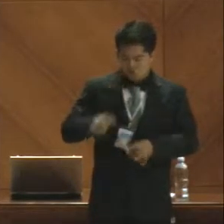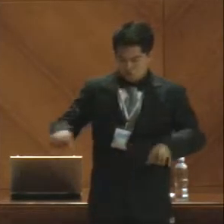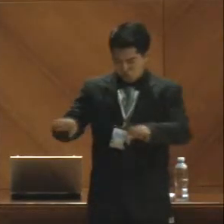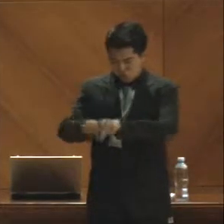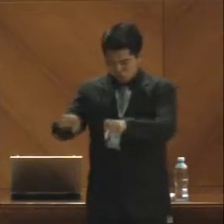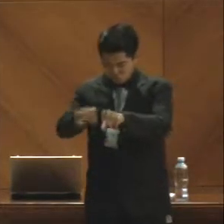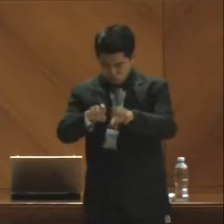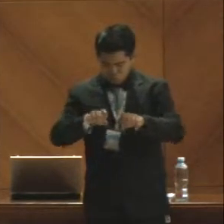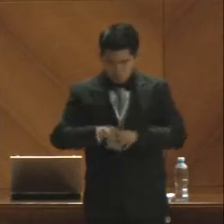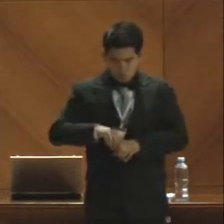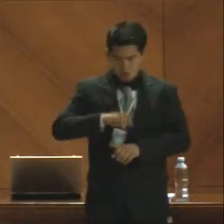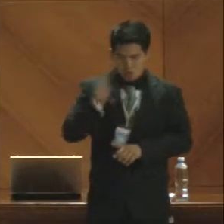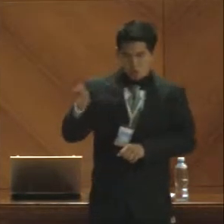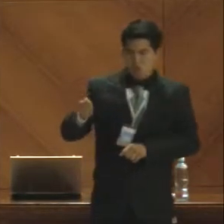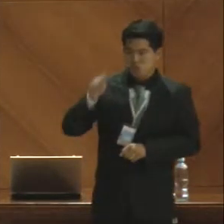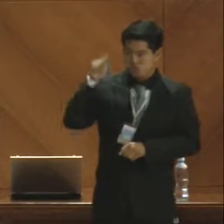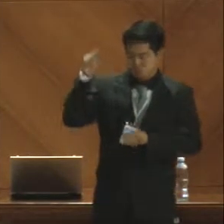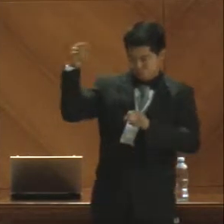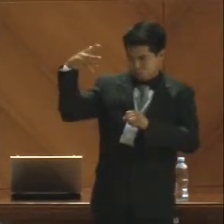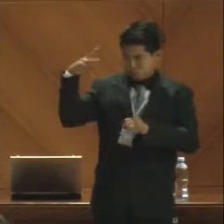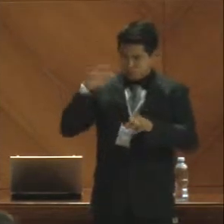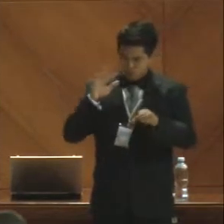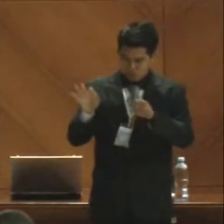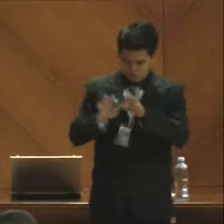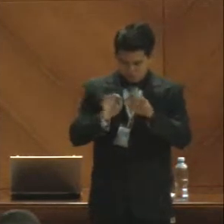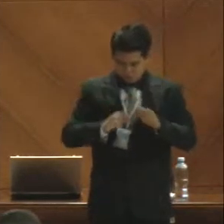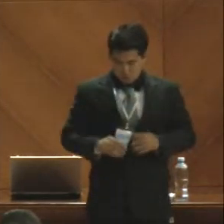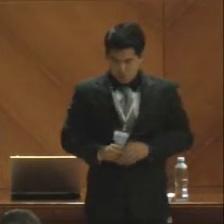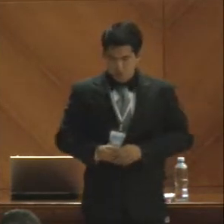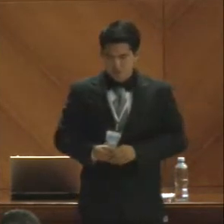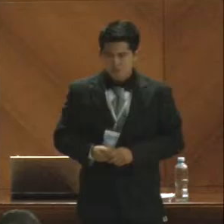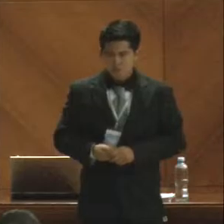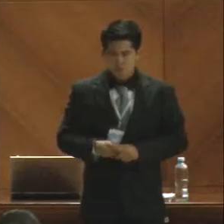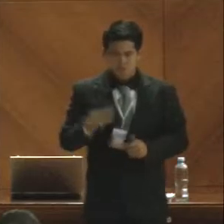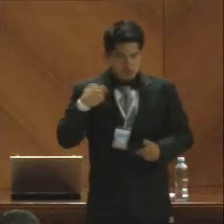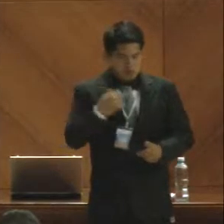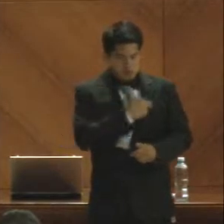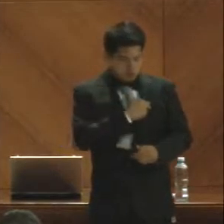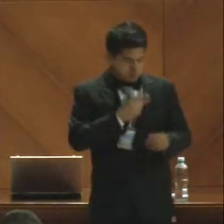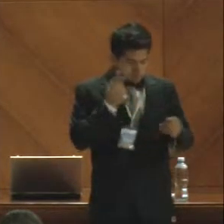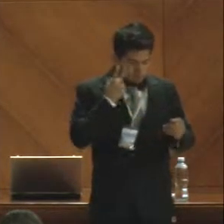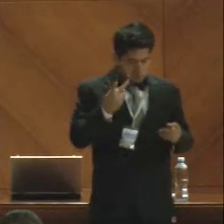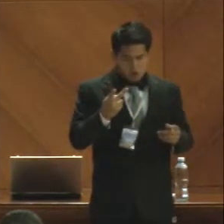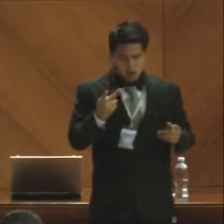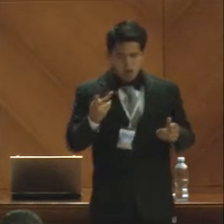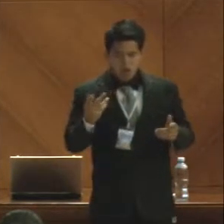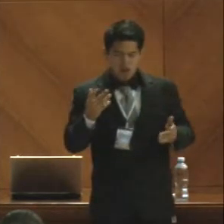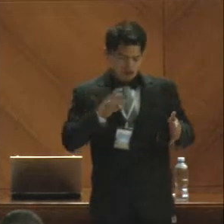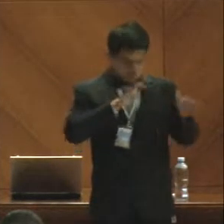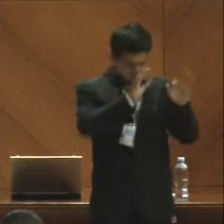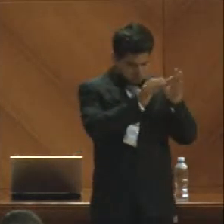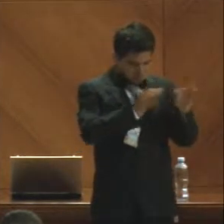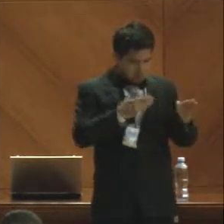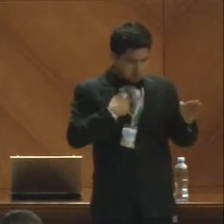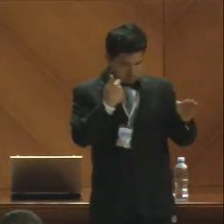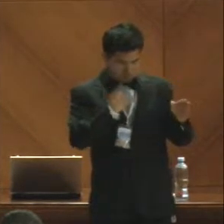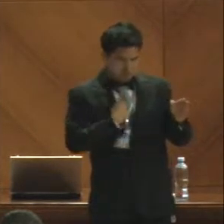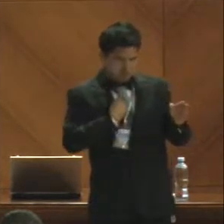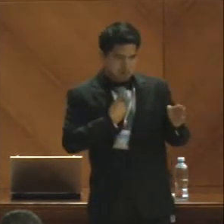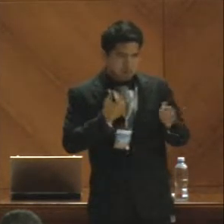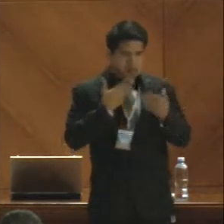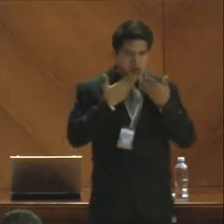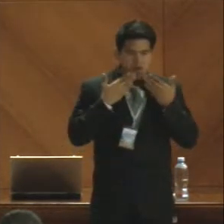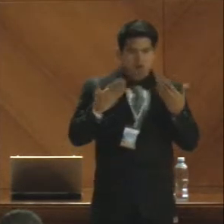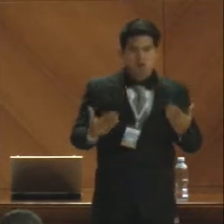comer el cable de luz, etc. Entonces, tener acceso al código fuente nos permite a nosotros arreglar los carros nosotros mismos, nos permite a